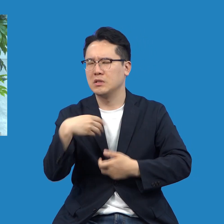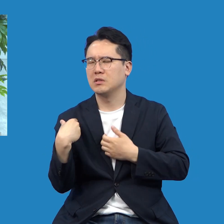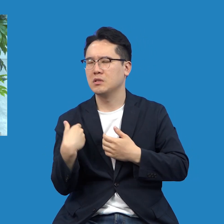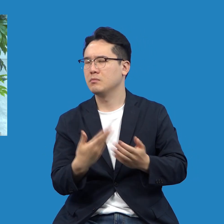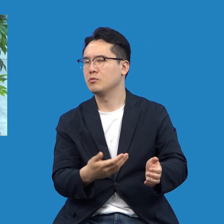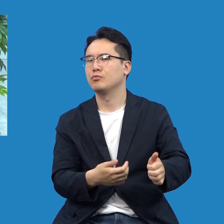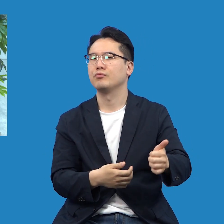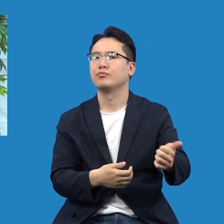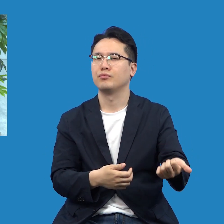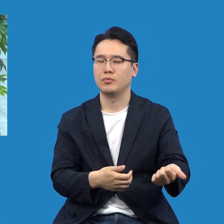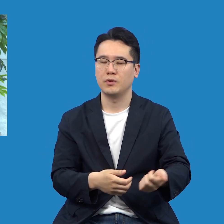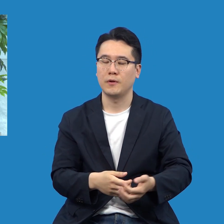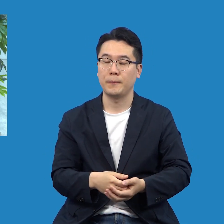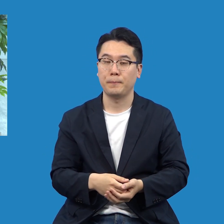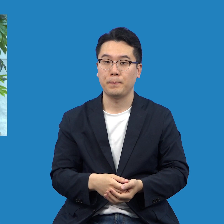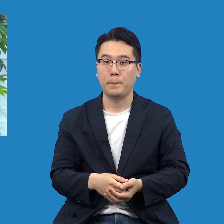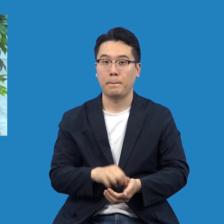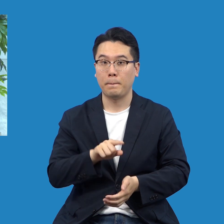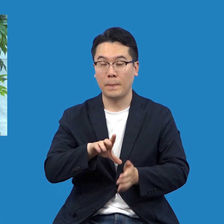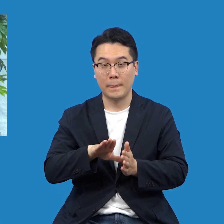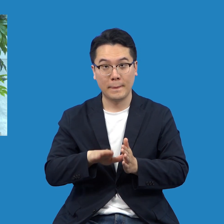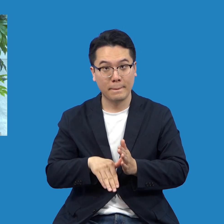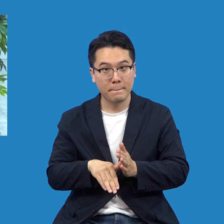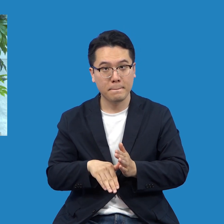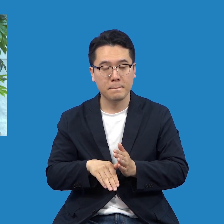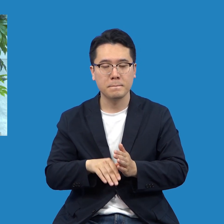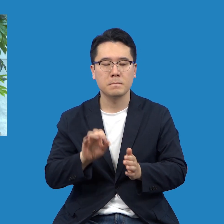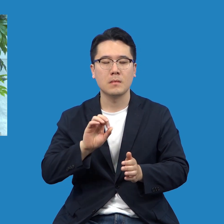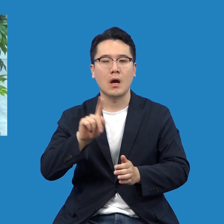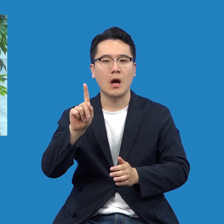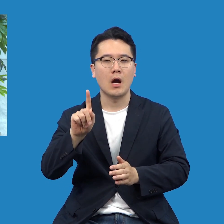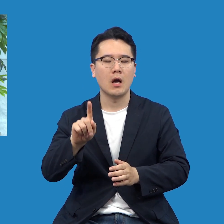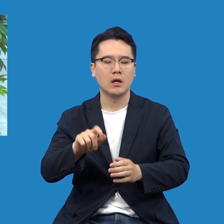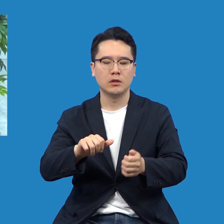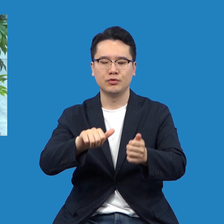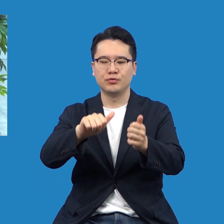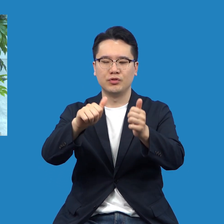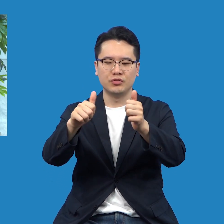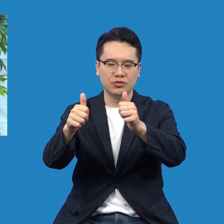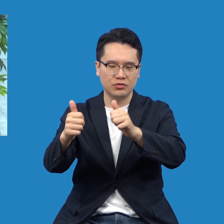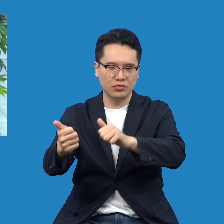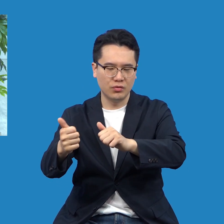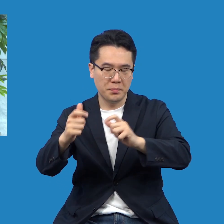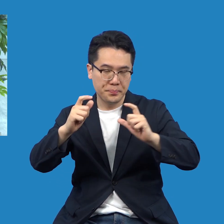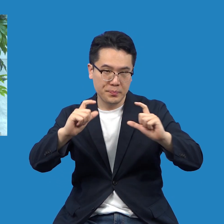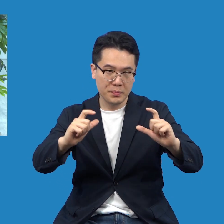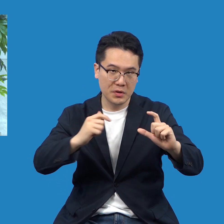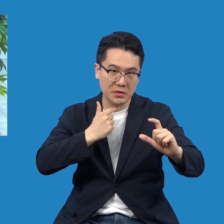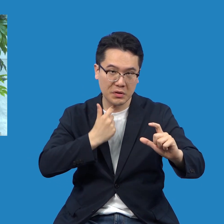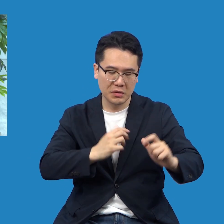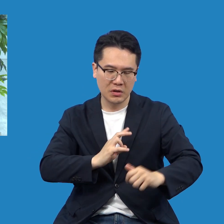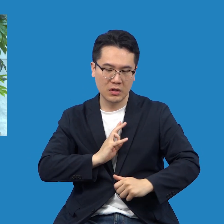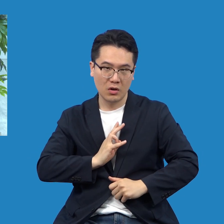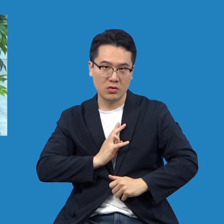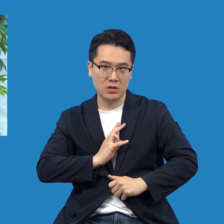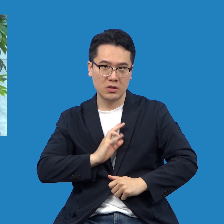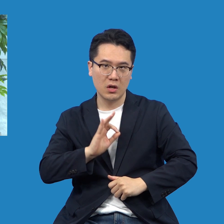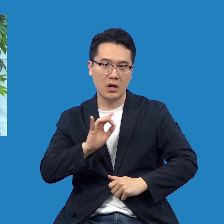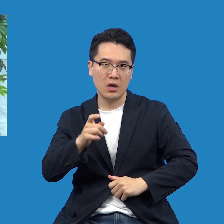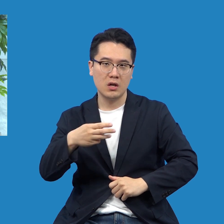그런데 그때 아시아의 죽음을 선고했던 예언자 엘리야도 죽음의